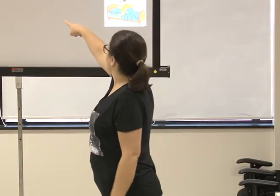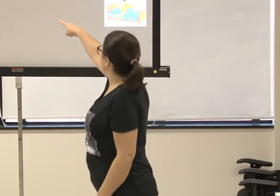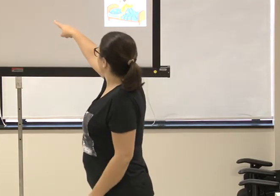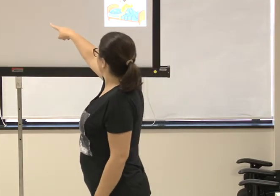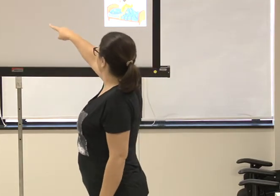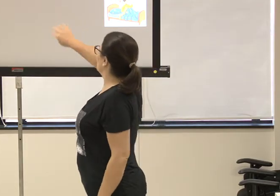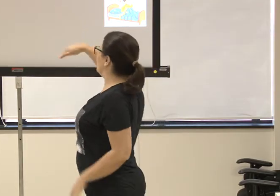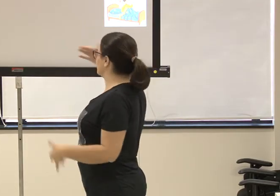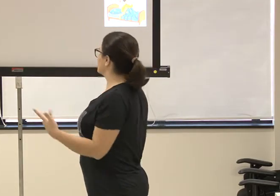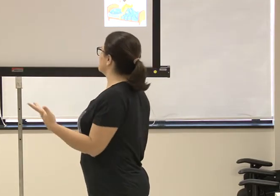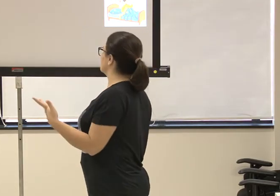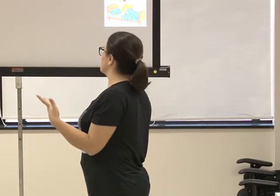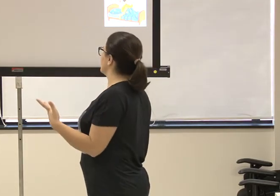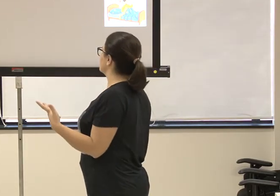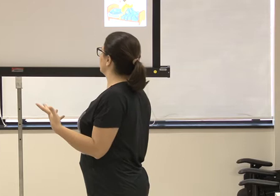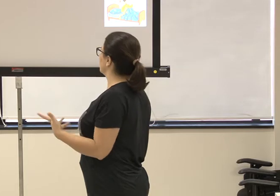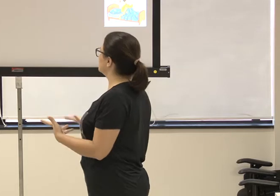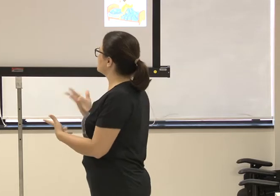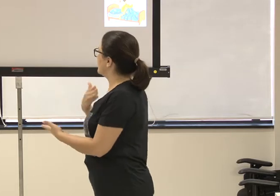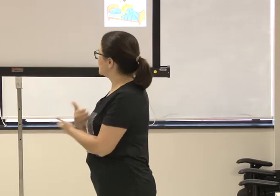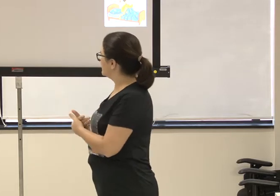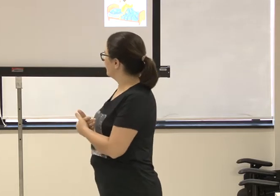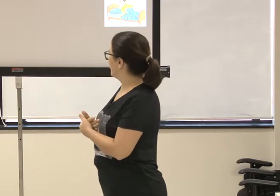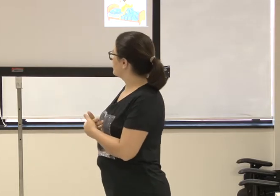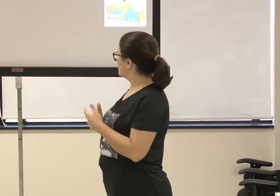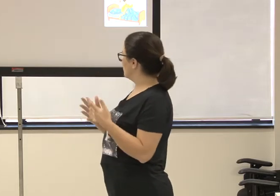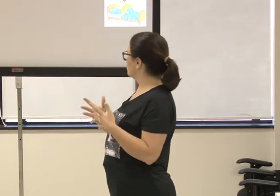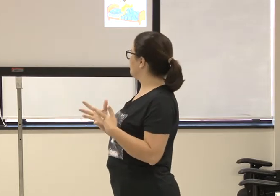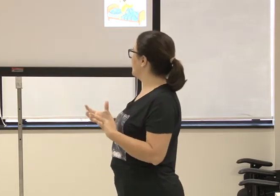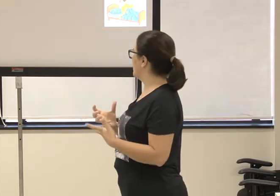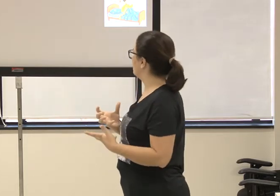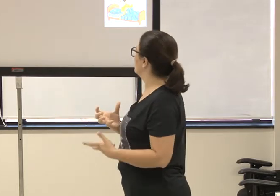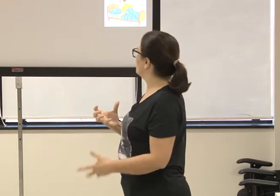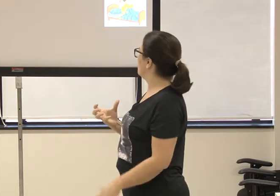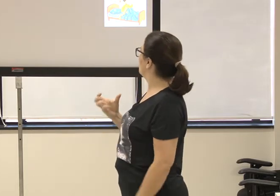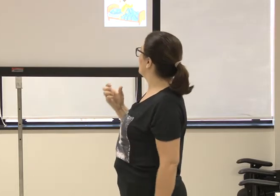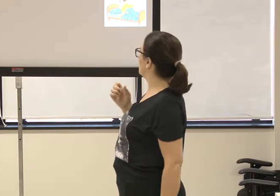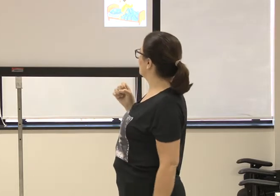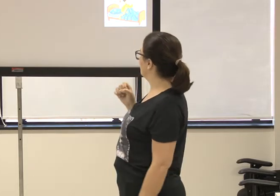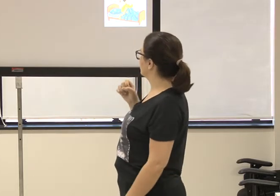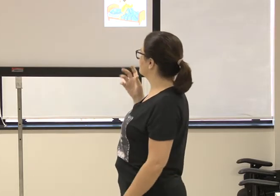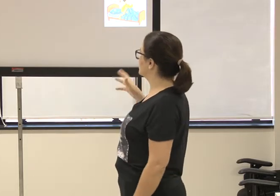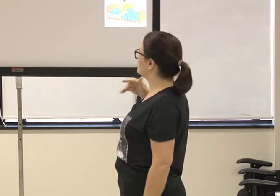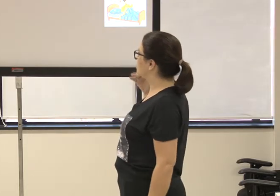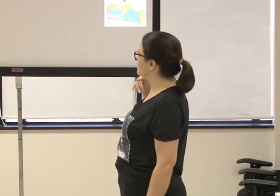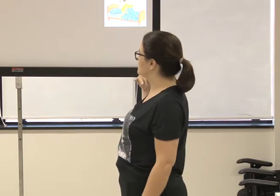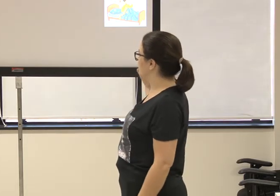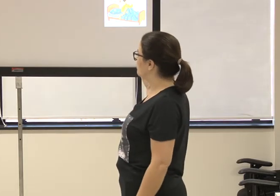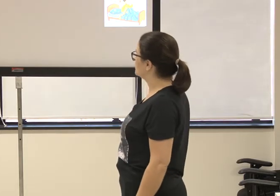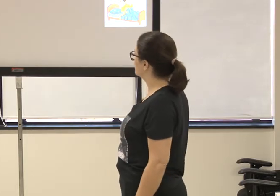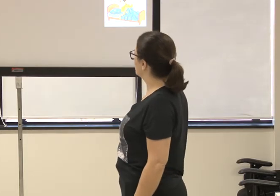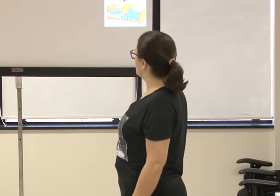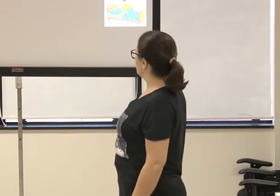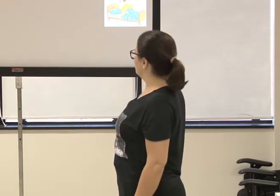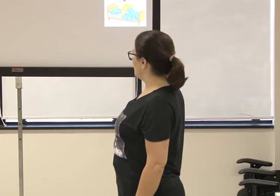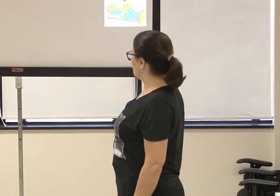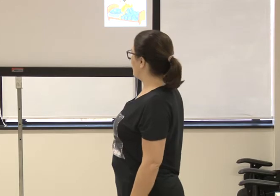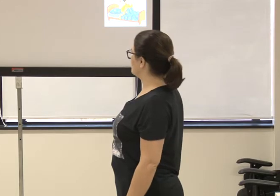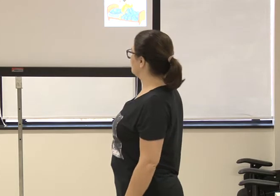aí vem outras questões relacionadas, é a sintase. Quando o verbo incorpora o argumento, gerando outras formas verbais